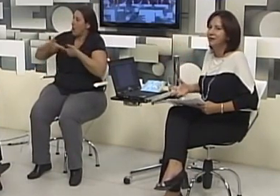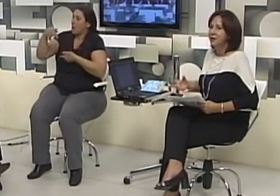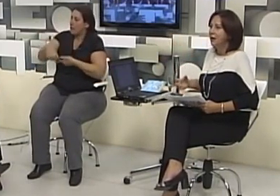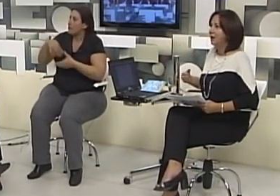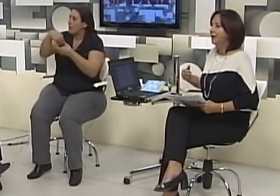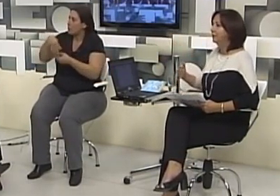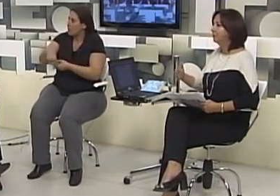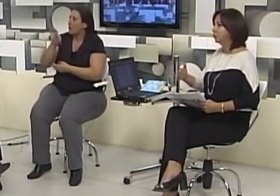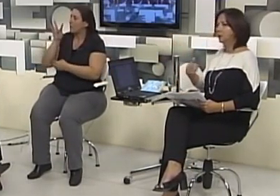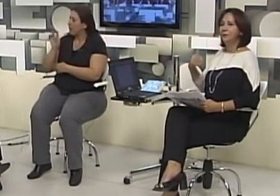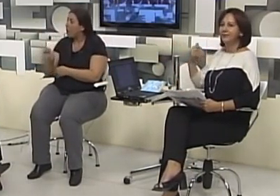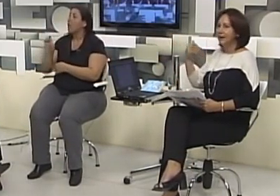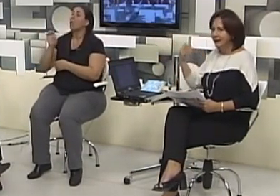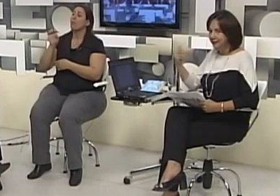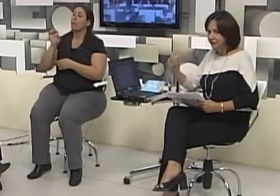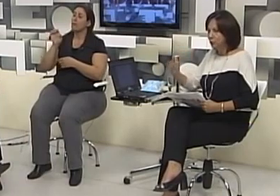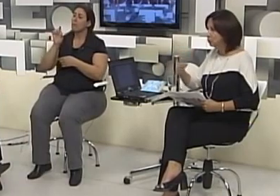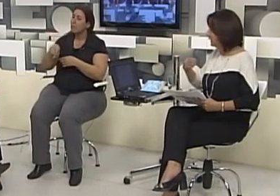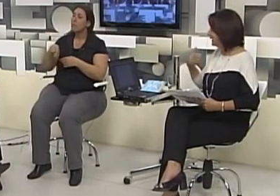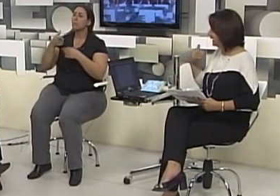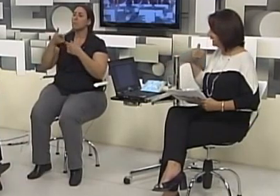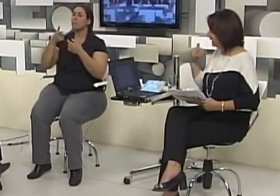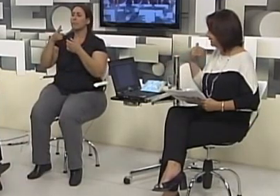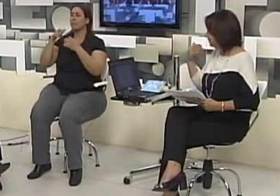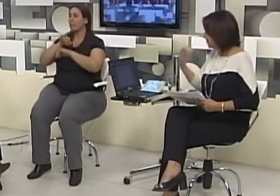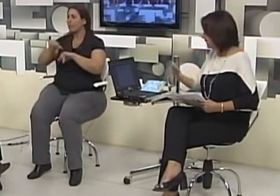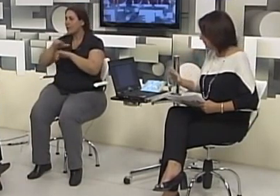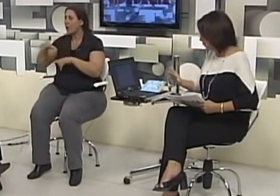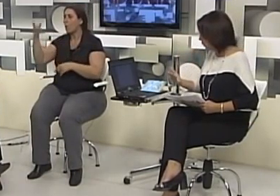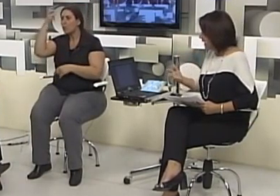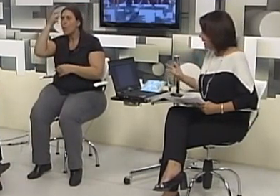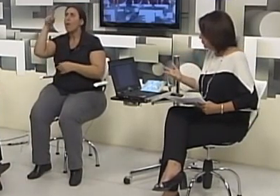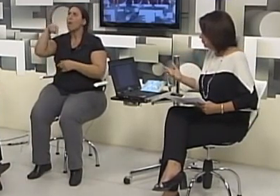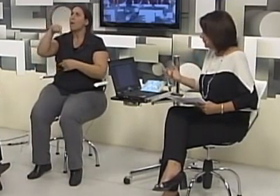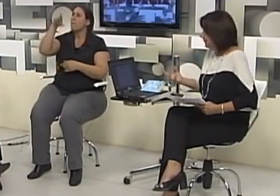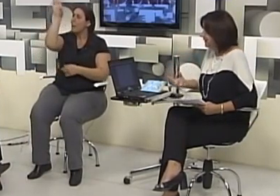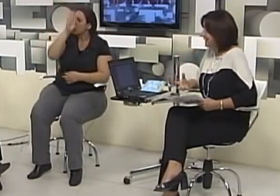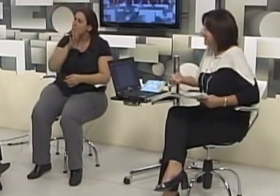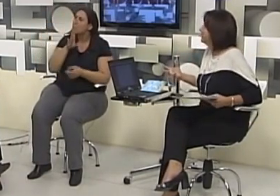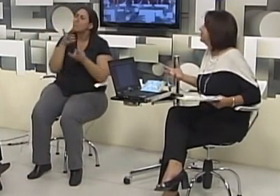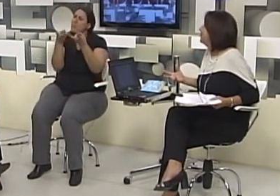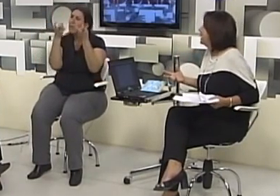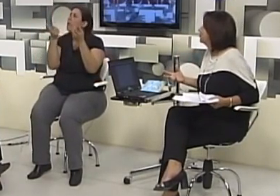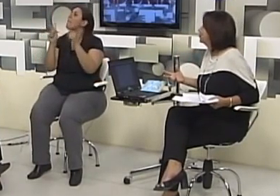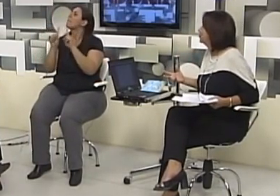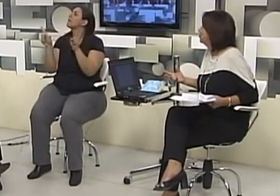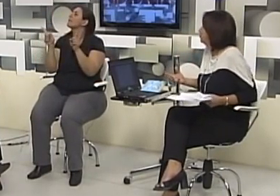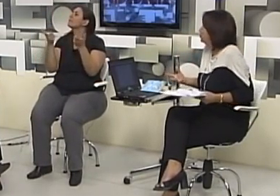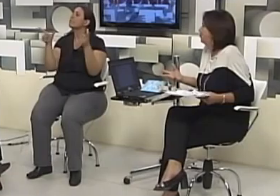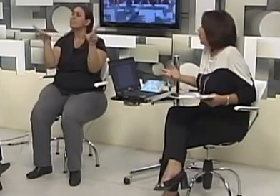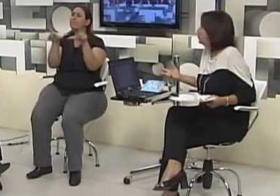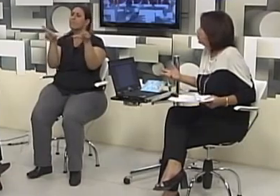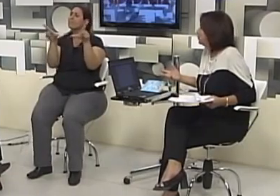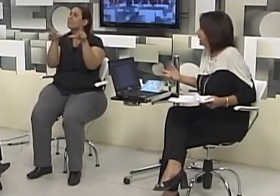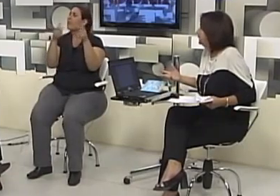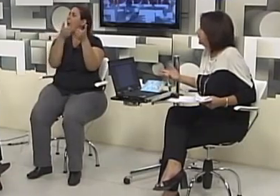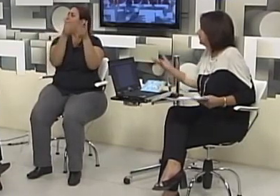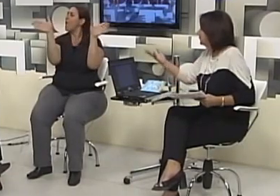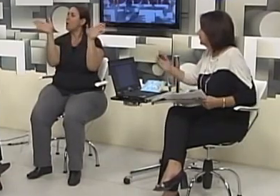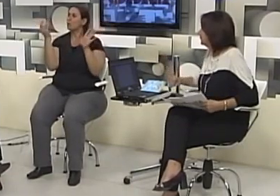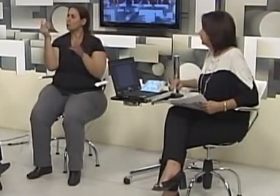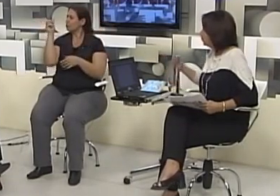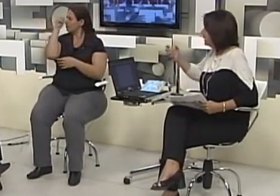TV. Programas da TV Cultura, da TV Brasil, a gente vê, mas em canais abertos, são muito poucos